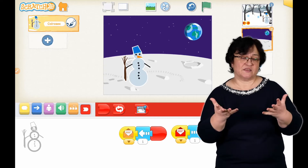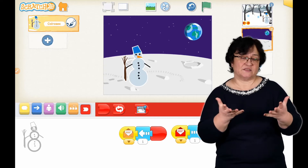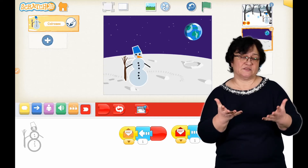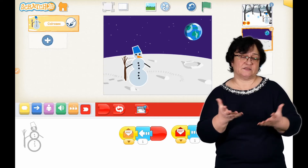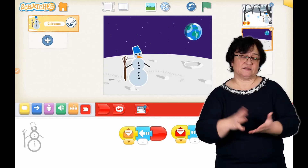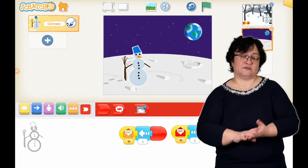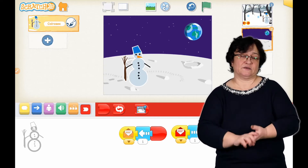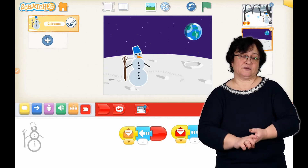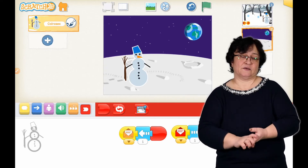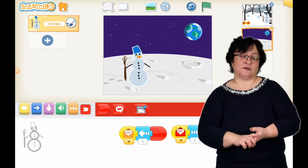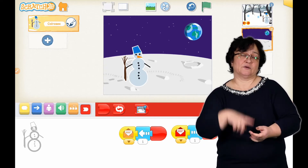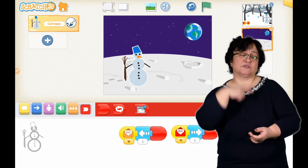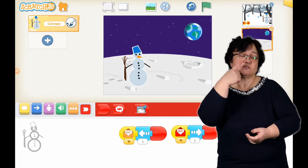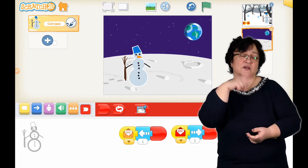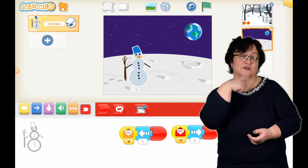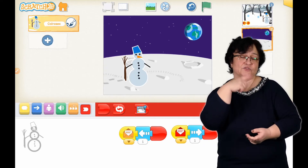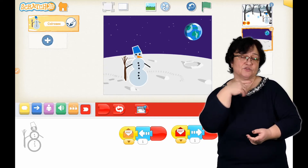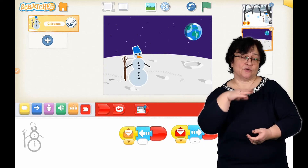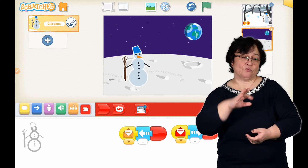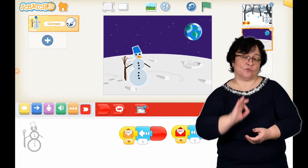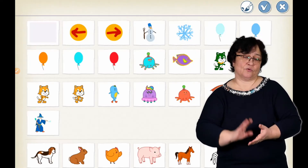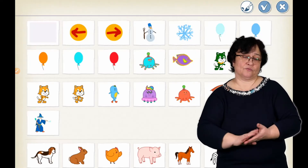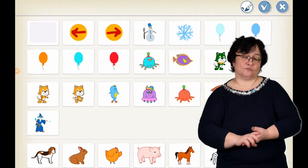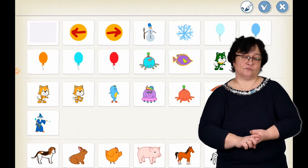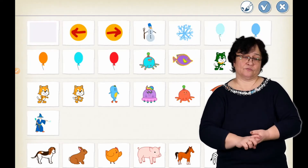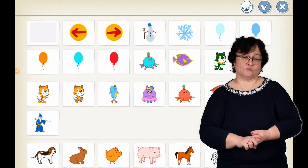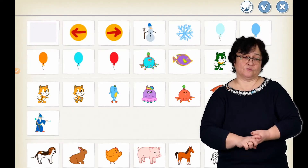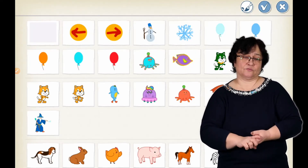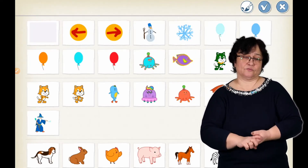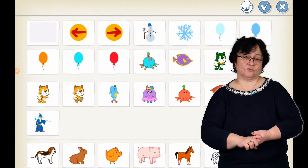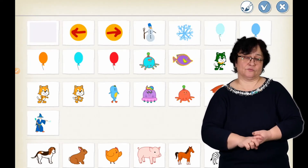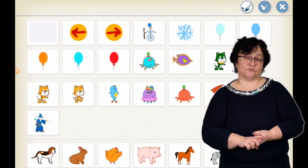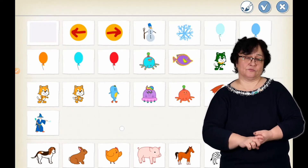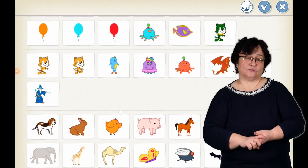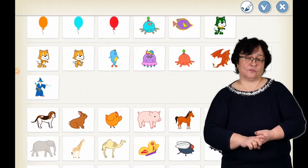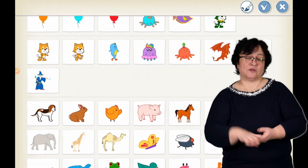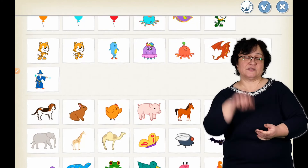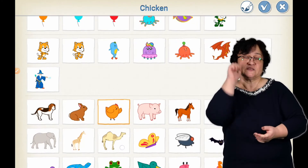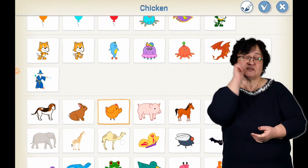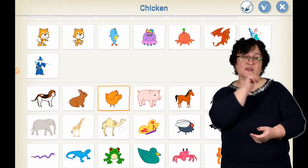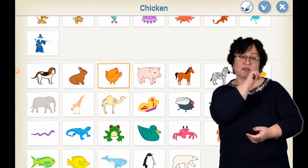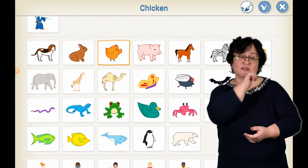домалювати якийсь, скажімо,